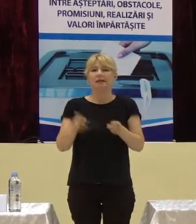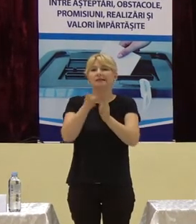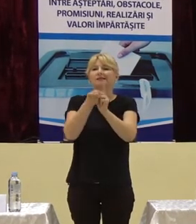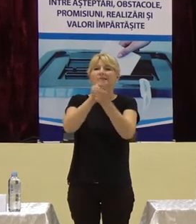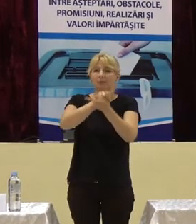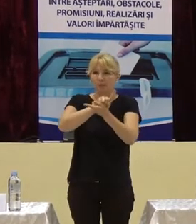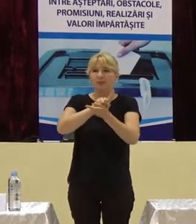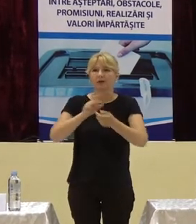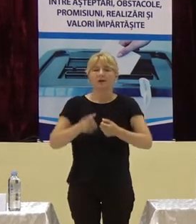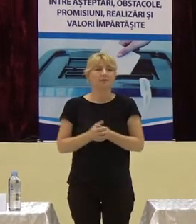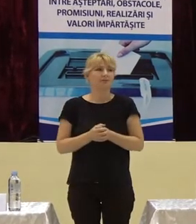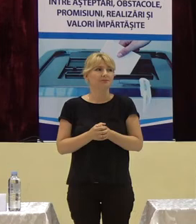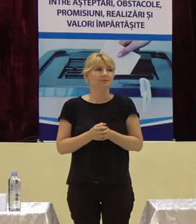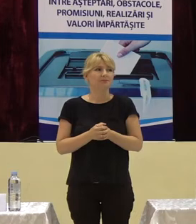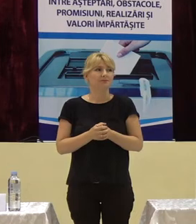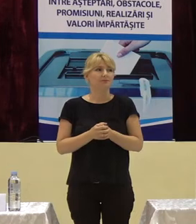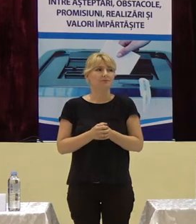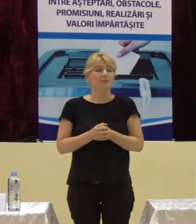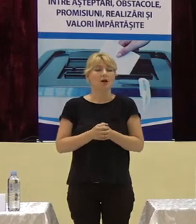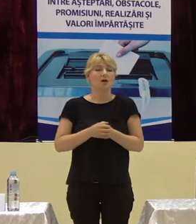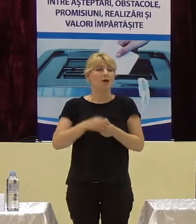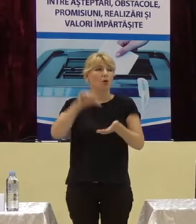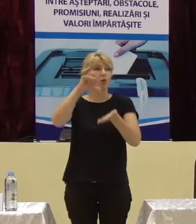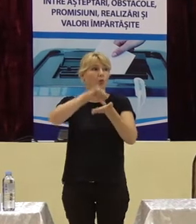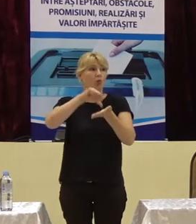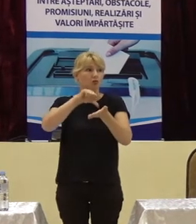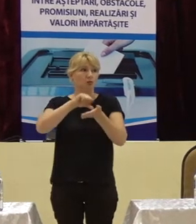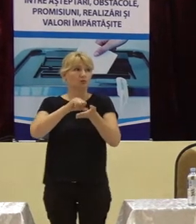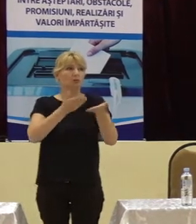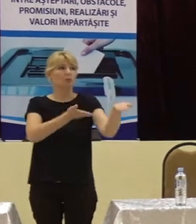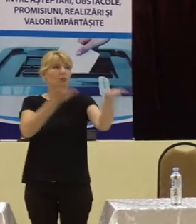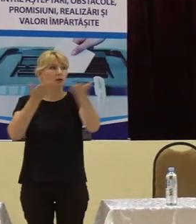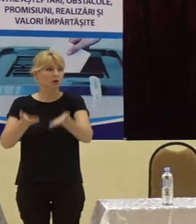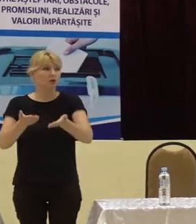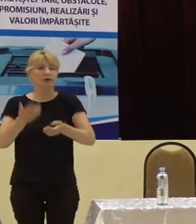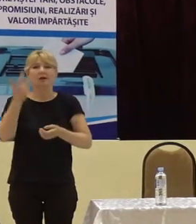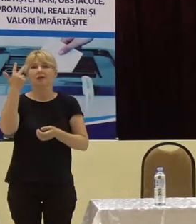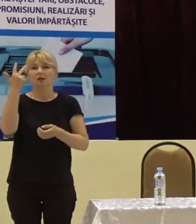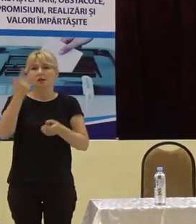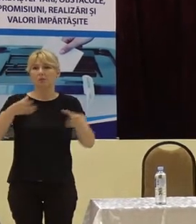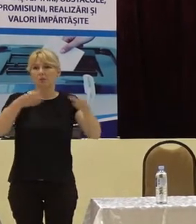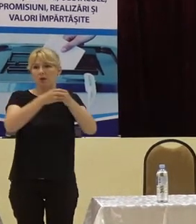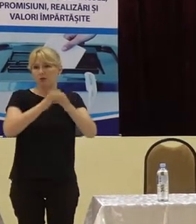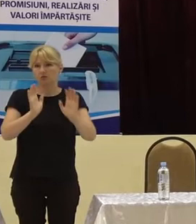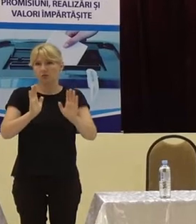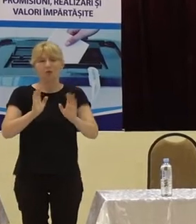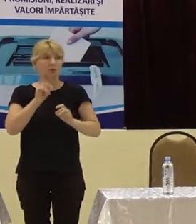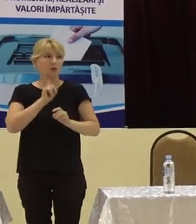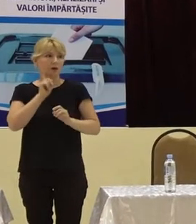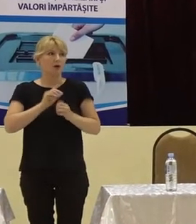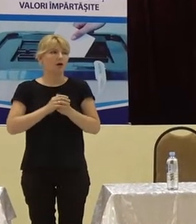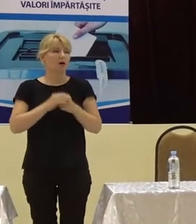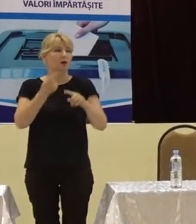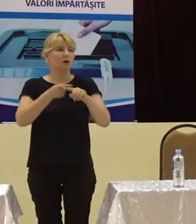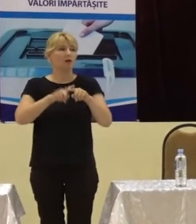Schimbării. Astăzi în sală avem prezență reprezentanții doar a trei partide. Este